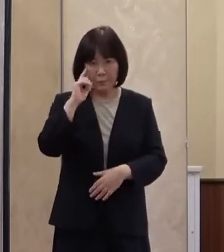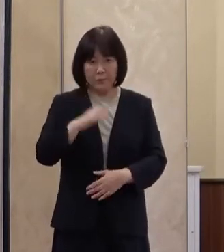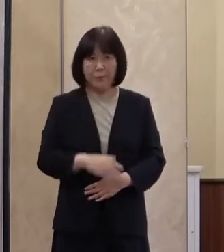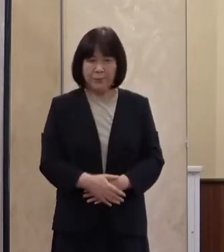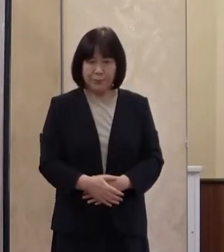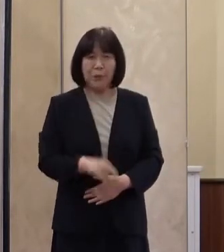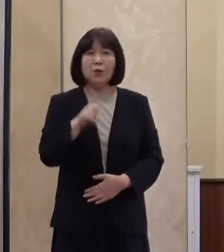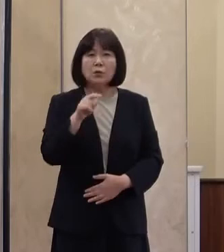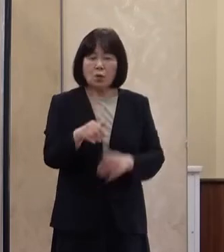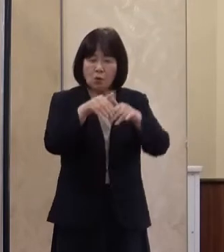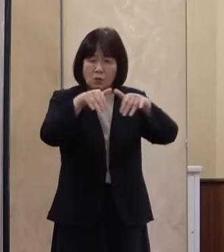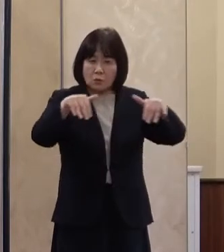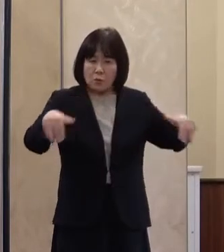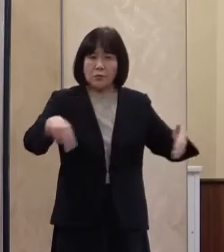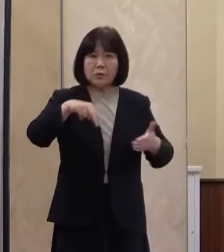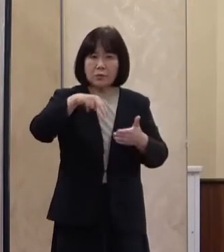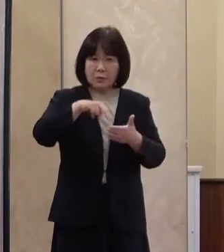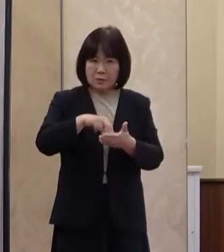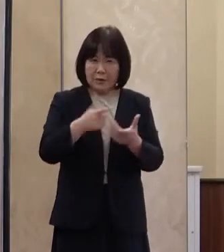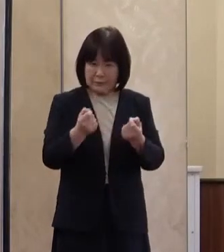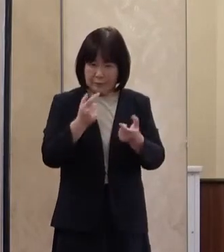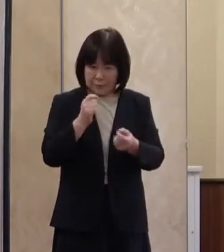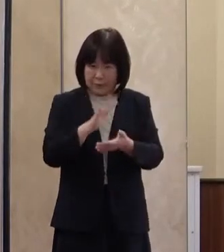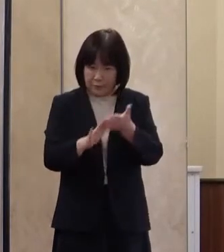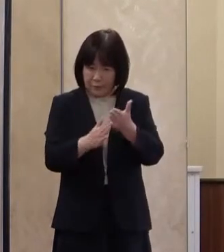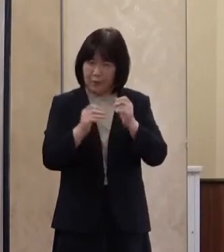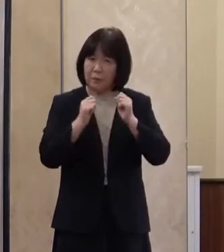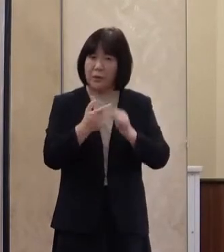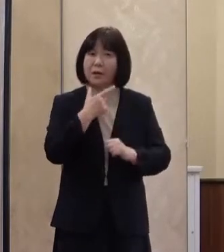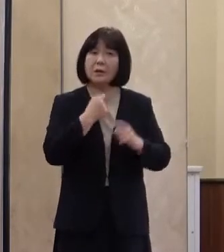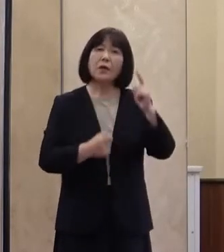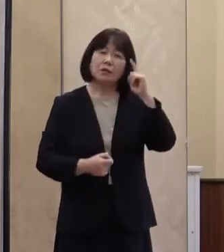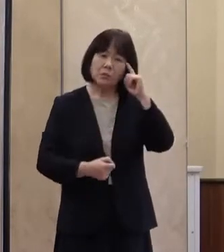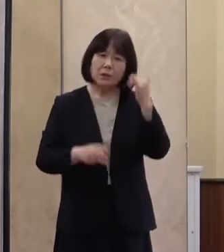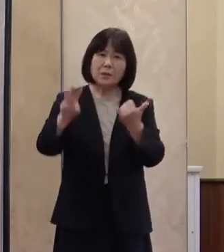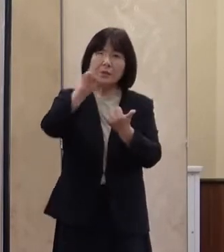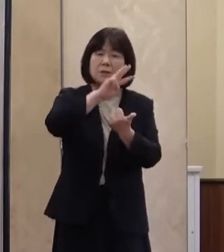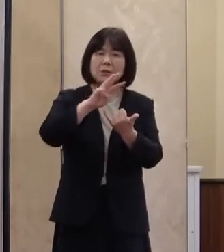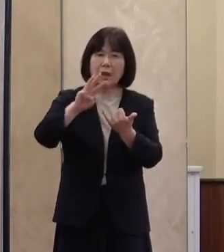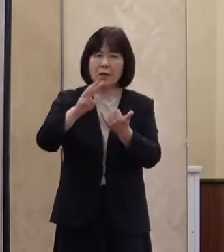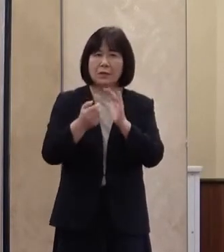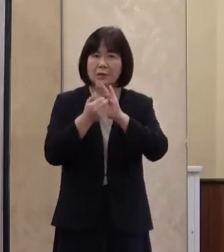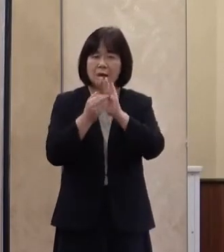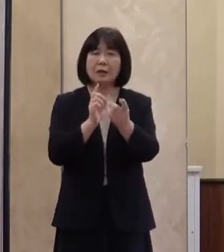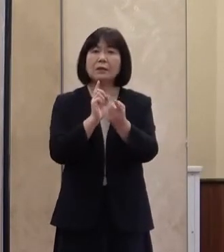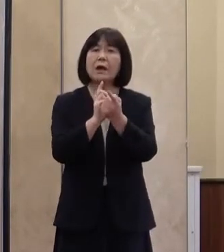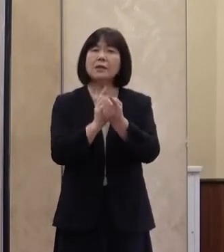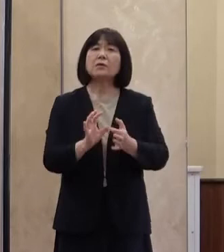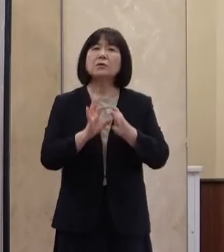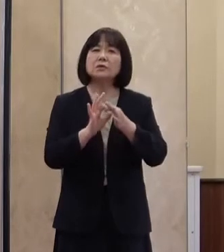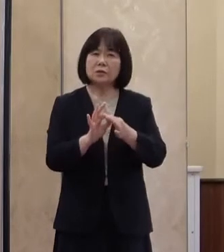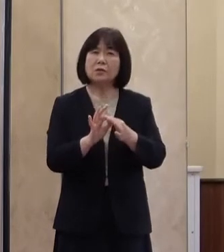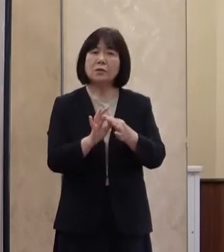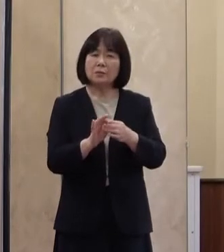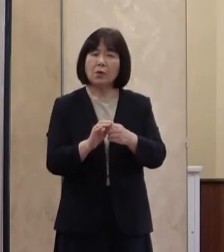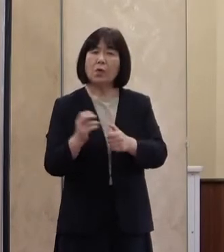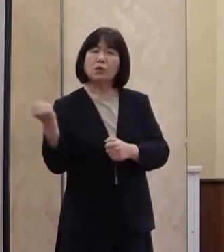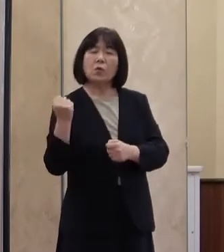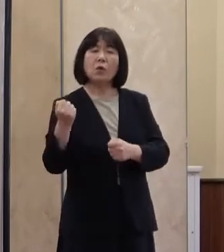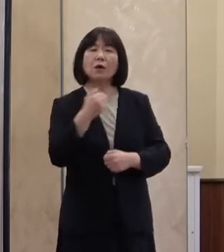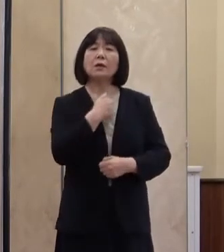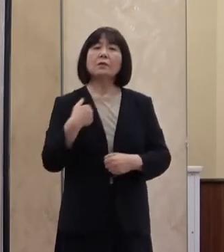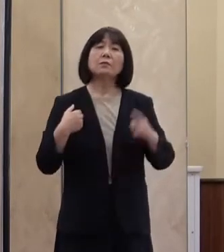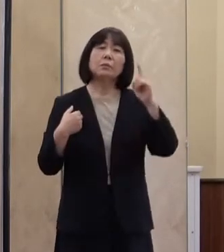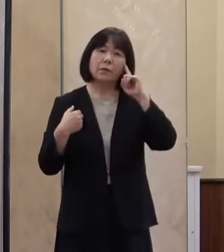そこをまあ組織として改めようというふうに思っています。災害対策についても僕はそういう意味で強化されるだろうというふうに思